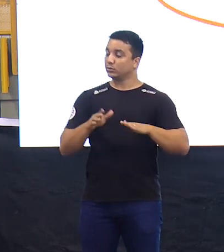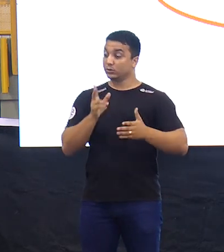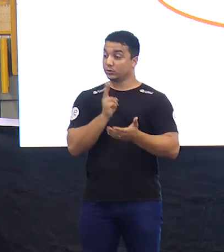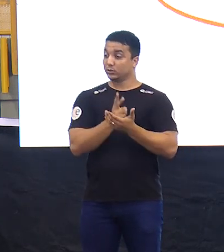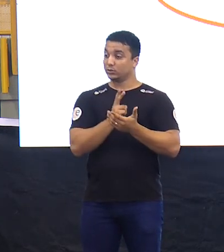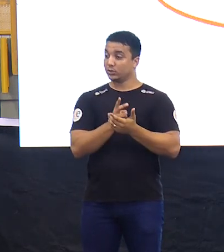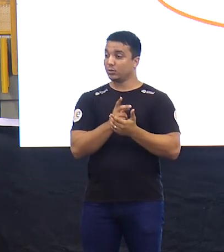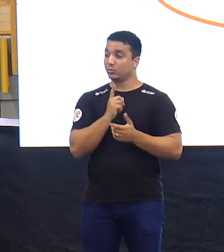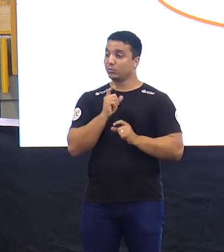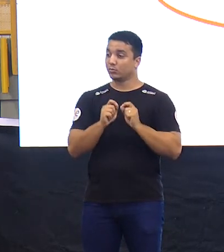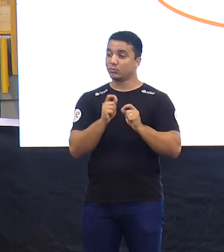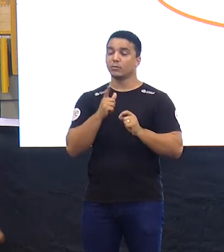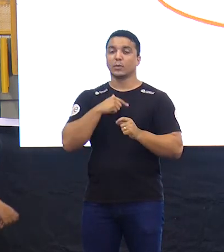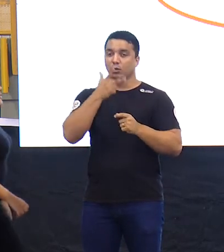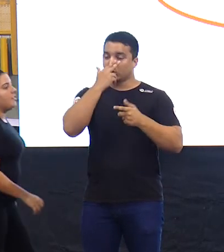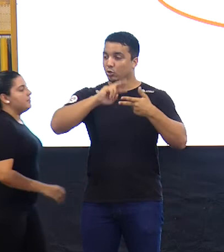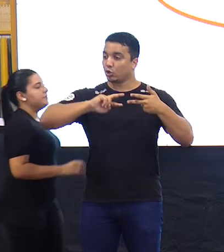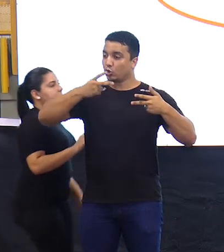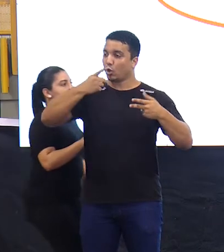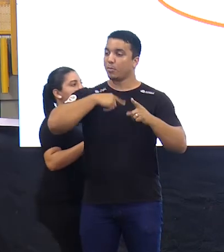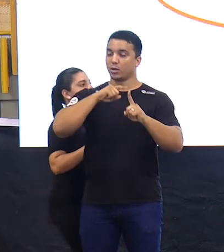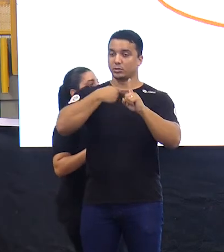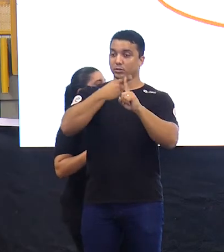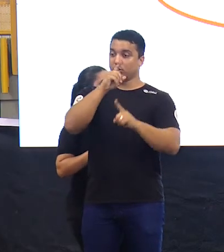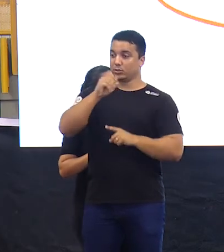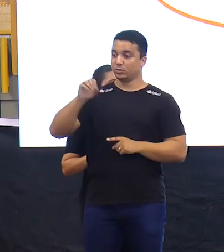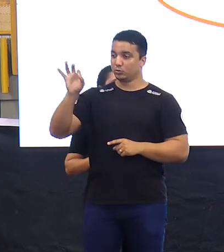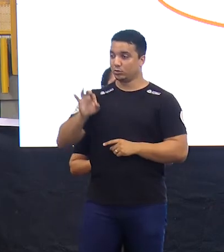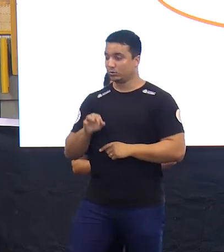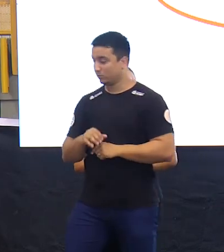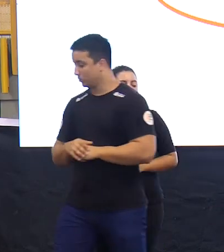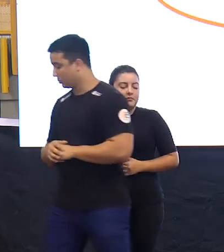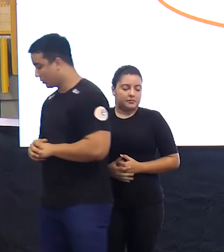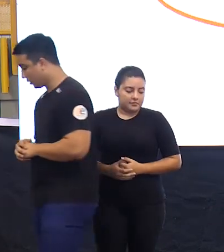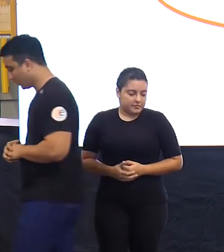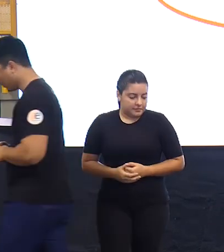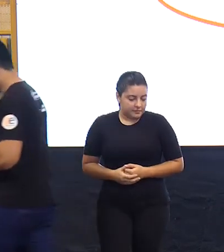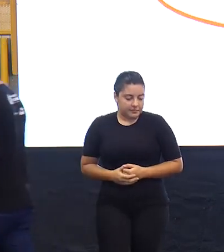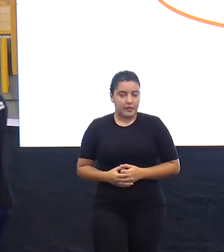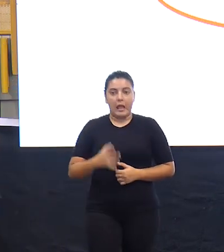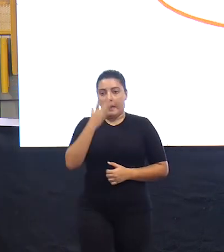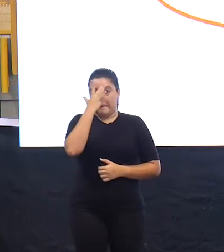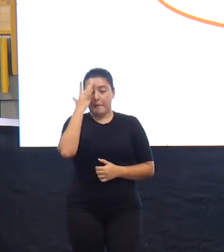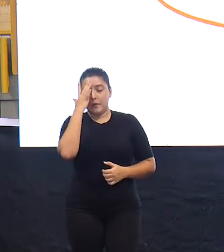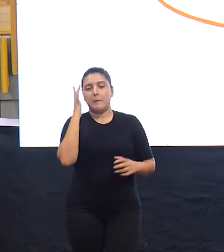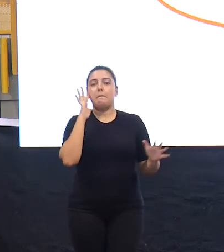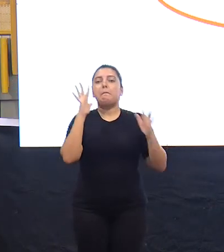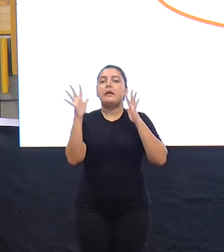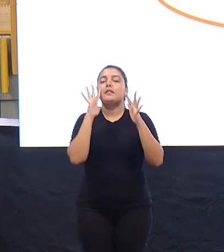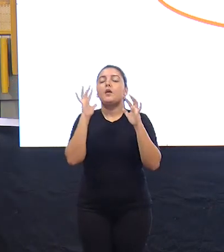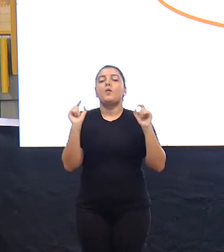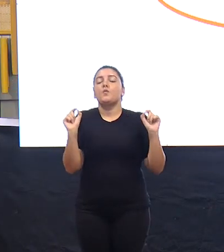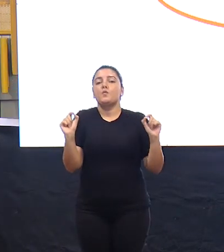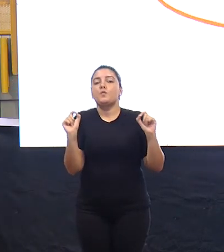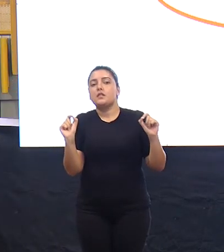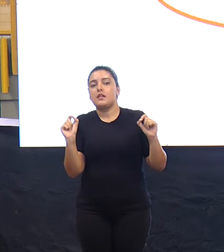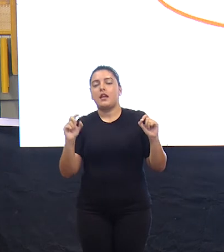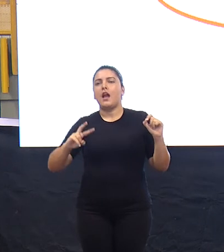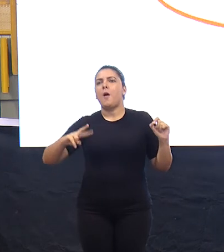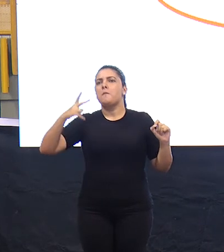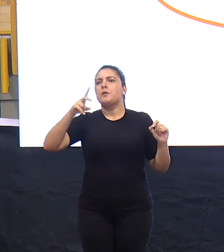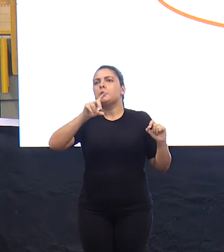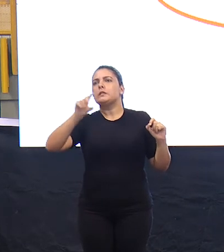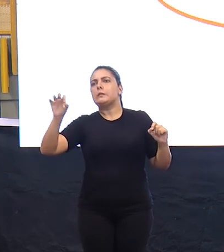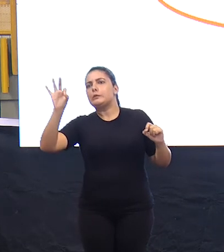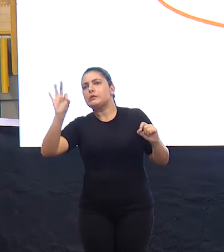Cada vez que uma coisa dobra, ela aumenta 100%. Então a pessoa pode ser levada a pensar, aumentou